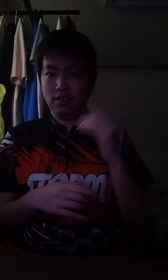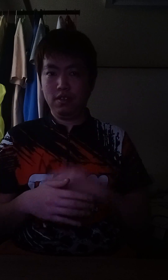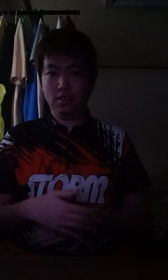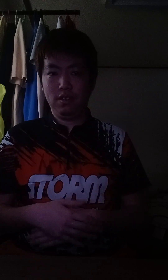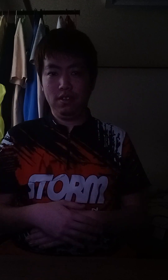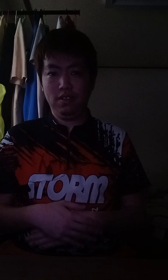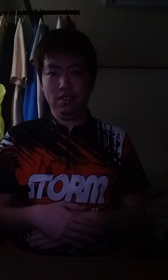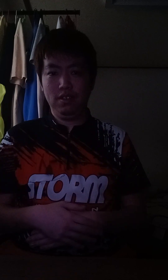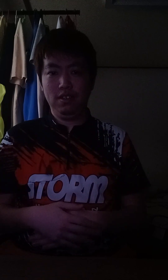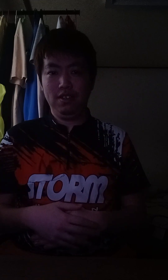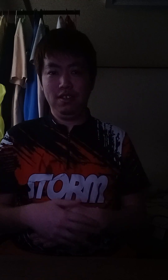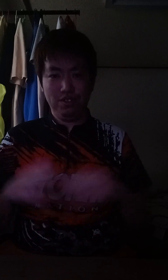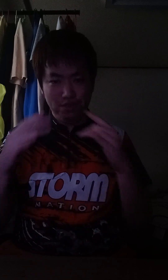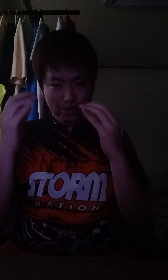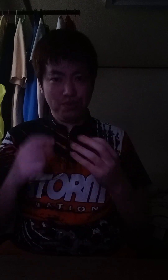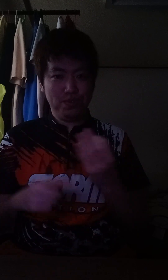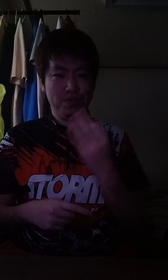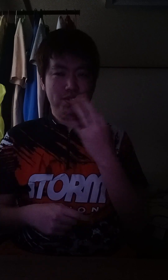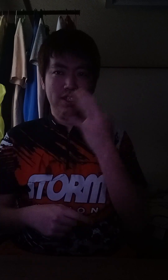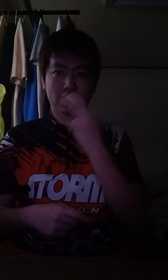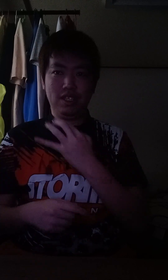가려 바르기만. 잘 보여?